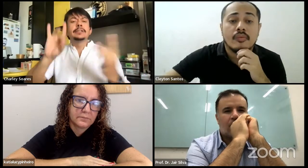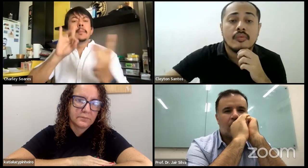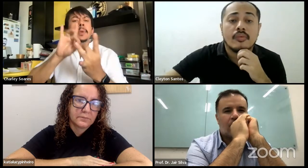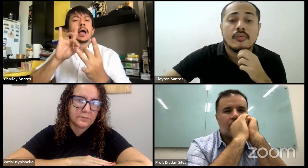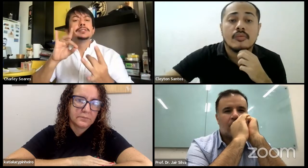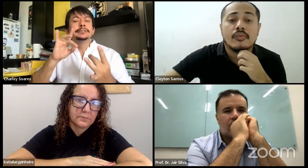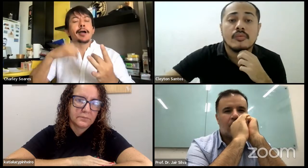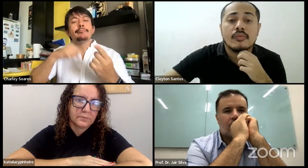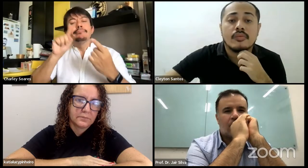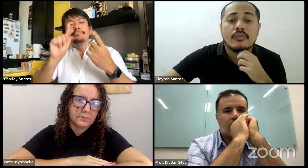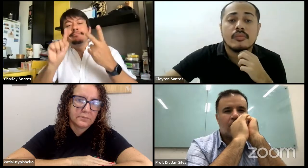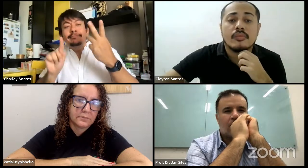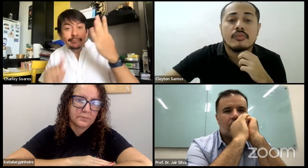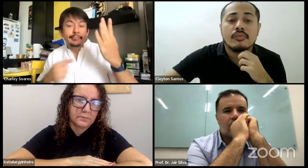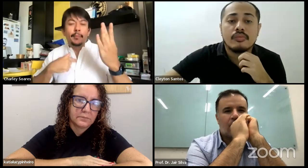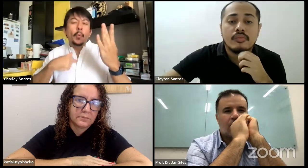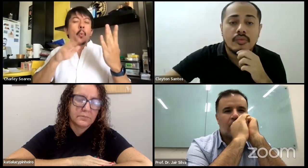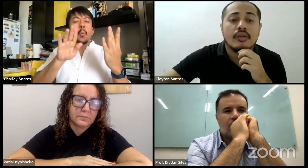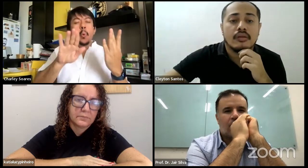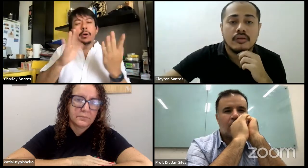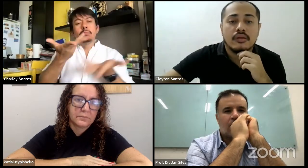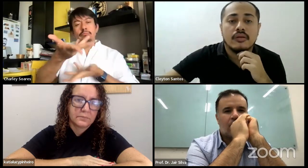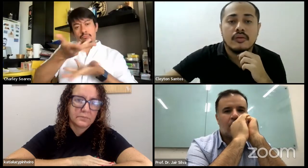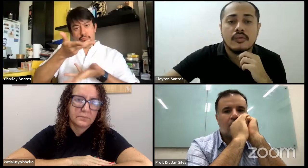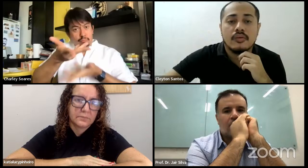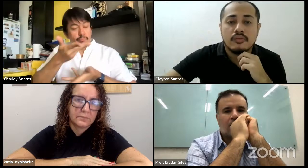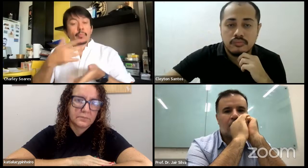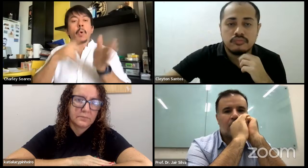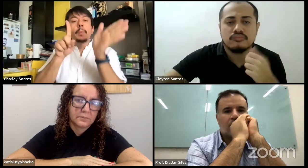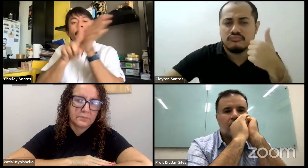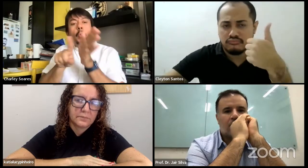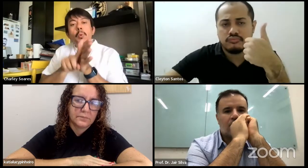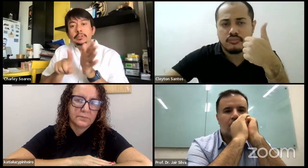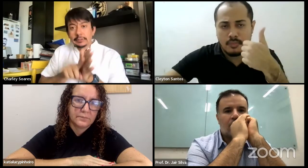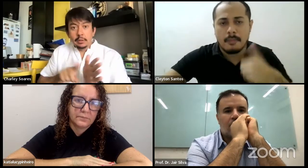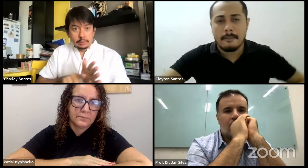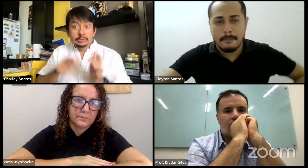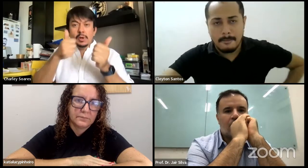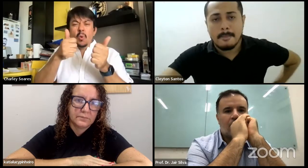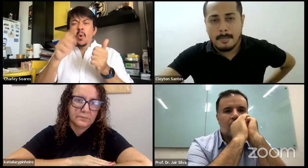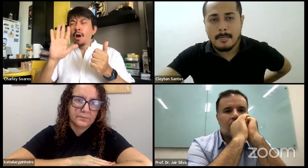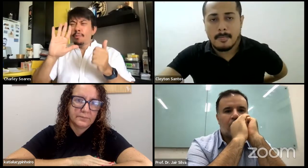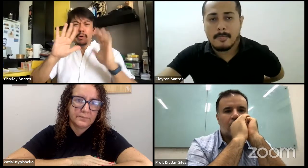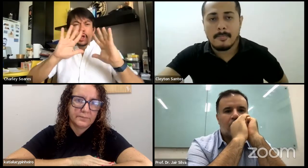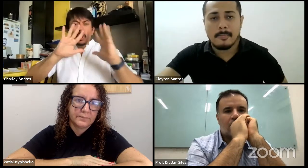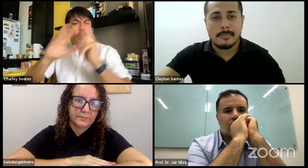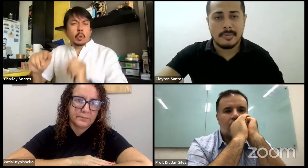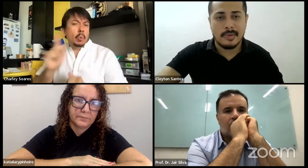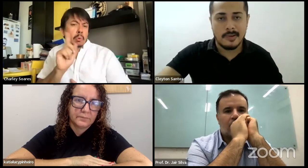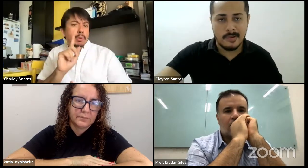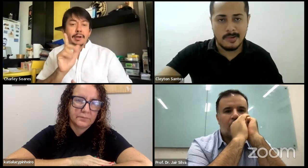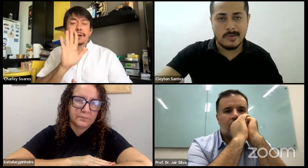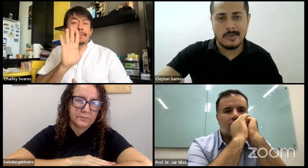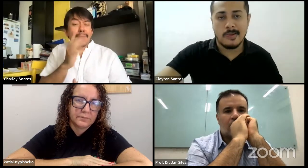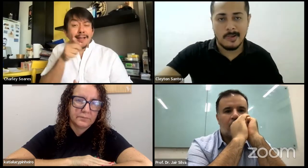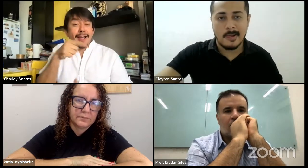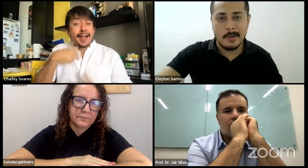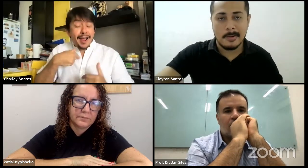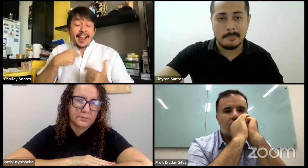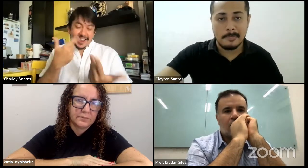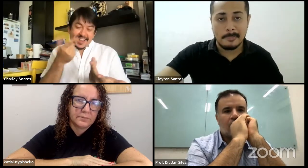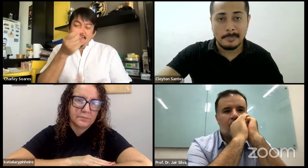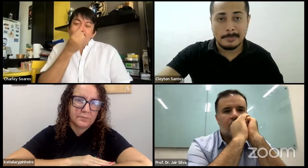De forma geral, eu trouxe para você agora as questões gerais, né? São só algumas